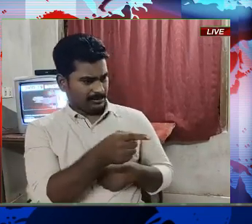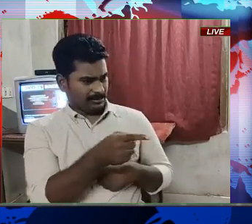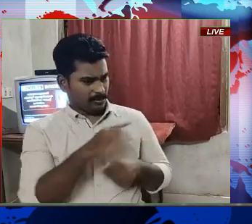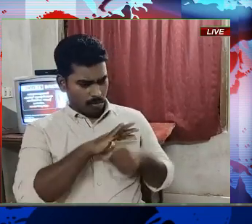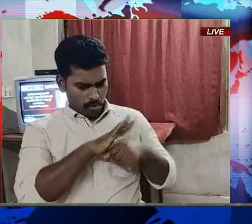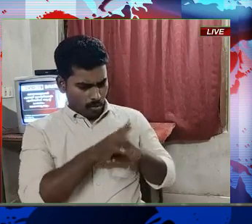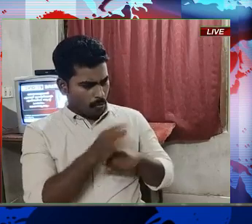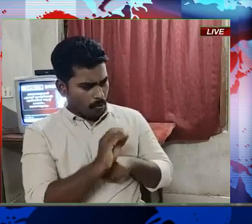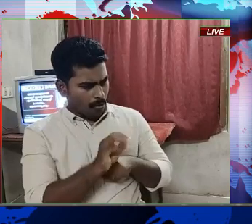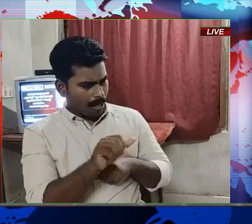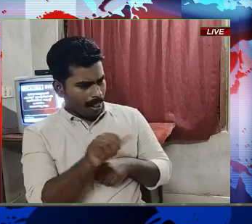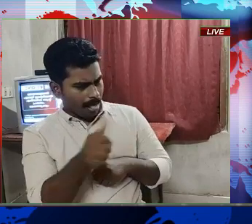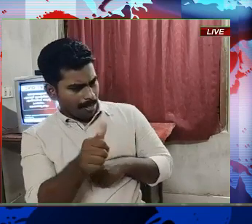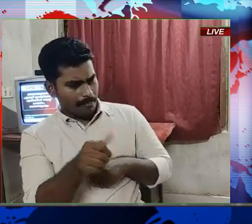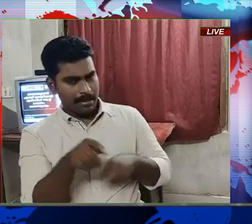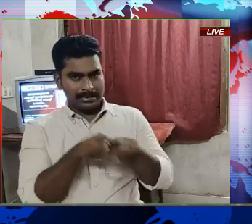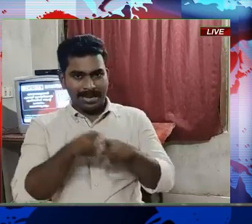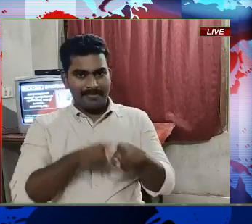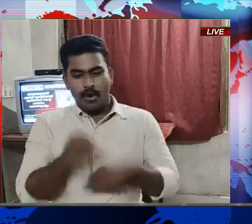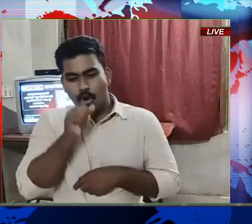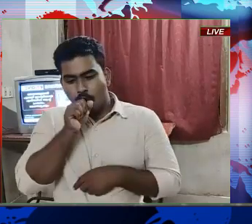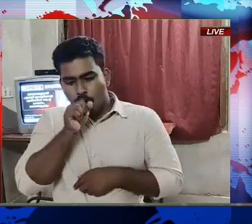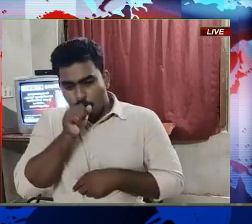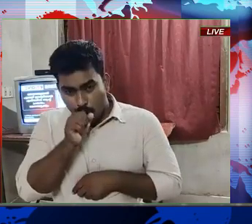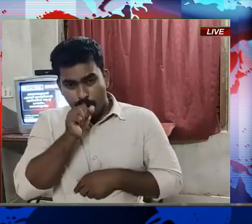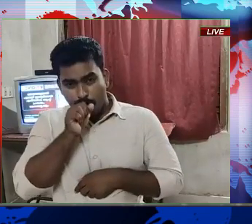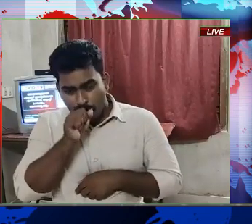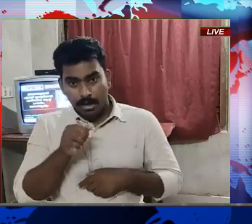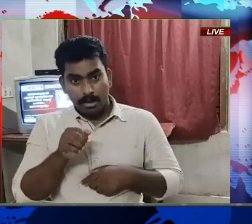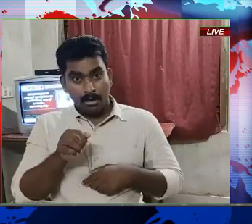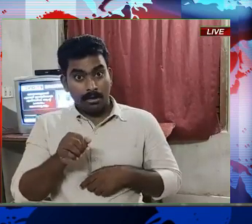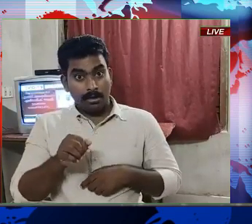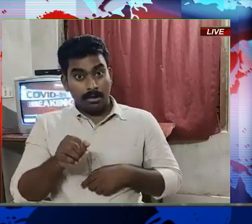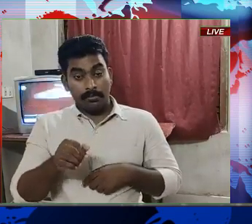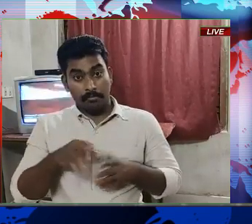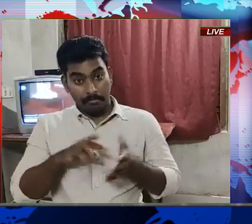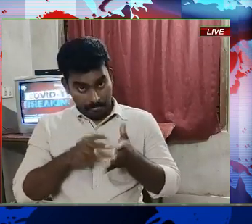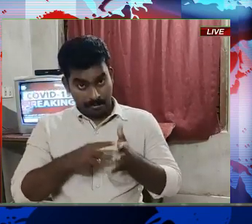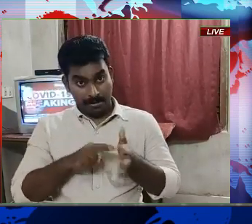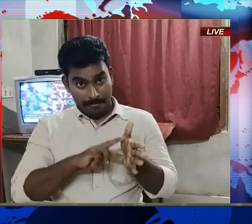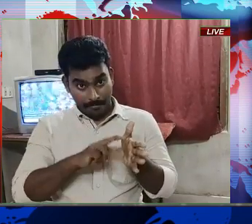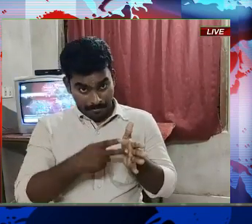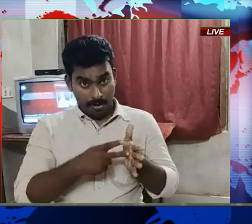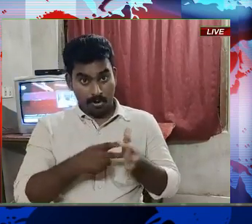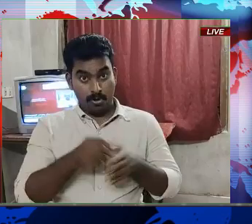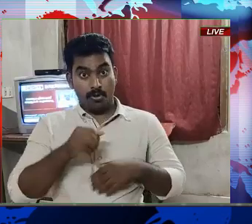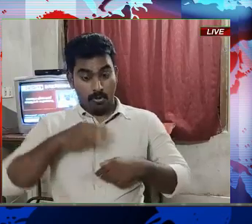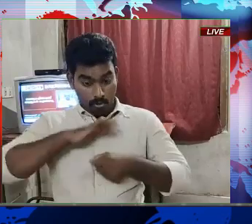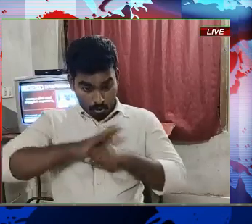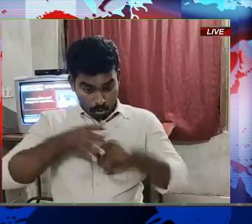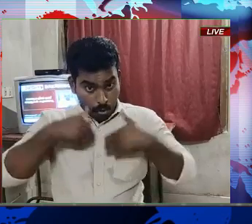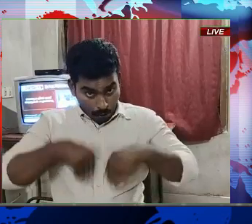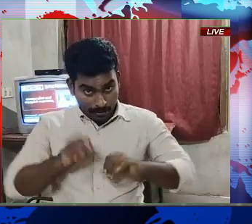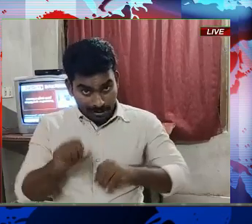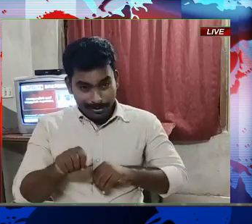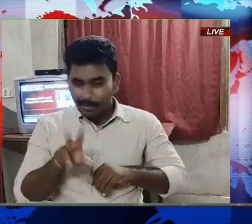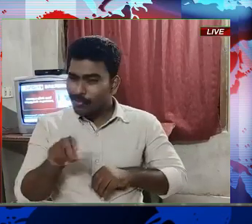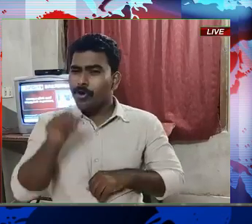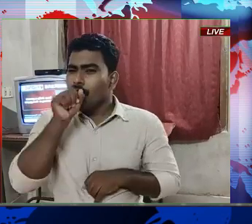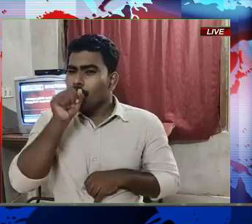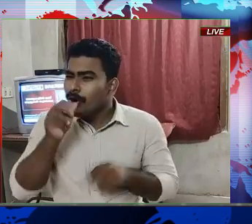നടക്കുന്നുണ്ട്. ഹൈക്കോടതിയുടെ നിലപാടിന് ഏകദേശം ഇപ്പോൾ സമയാവുകയാണെന്നാണ് തോന്നുന്നത്. അത് കഴിയട്ടെ, എന്നിട്ട് നമുക്ക് നോക്കാം